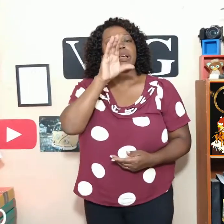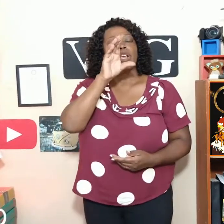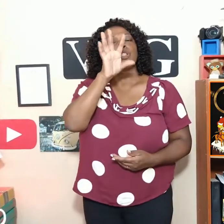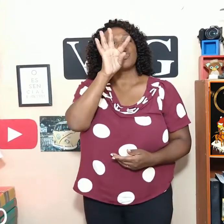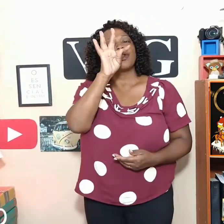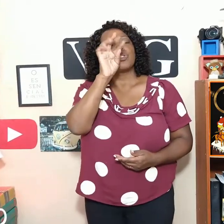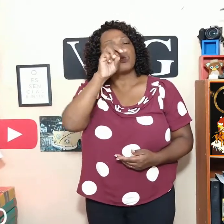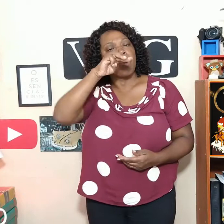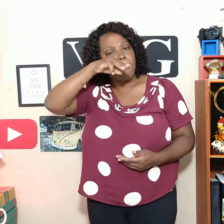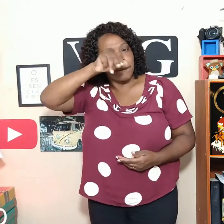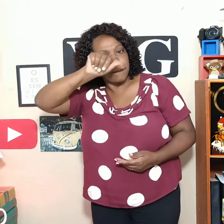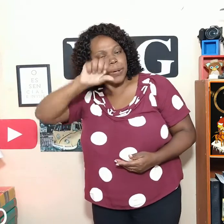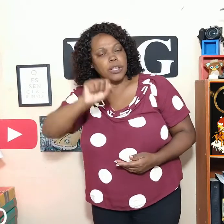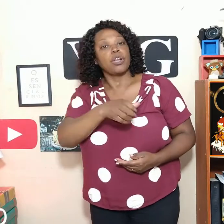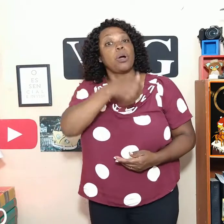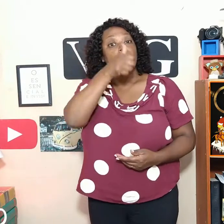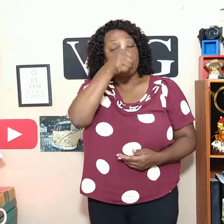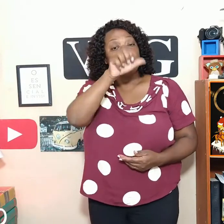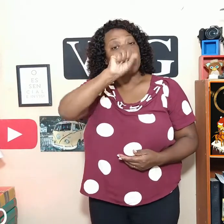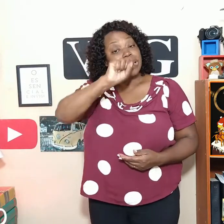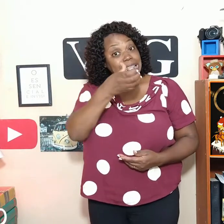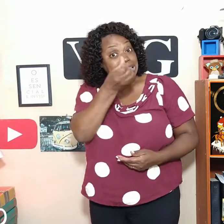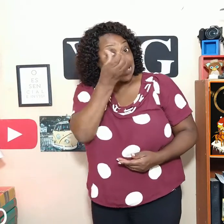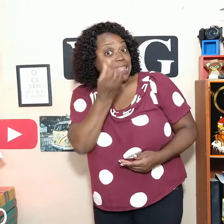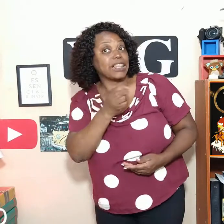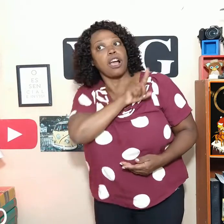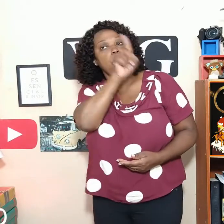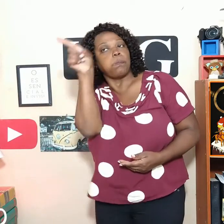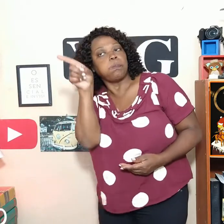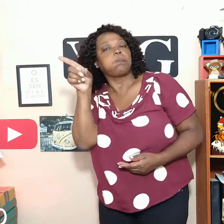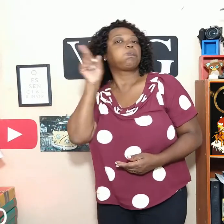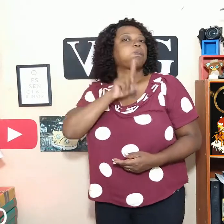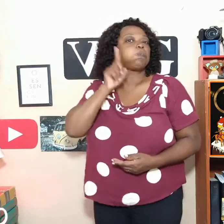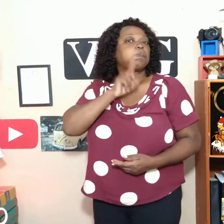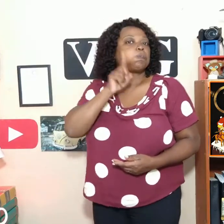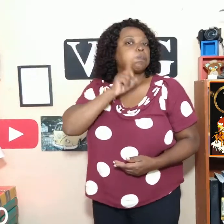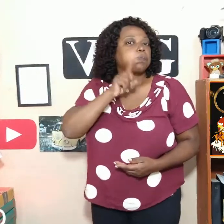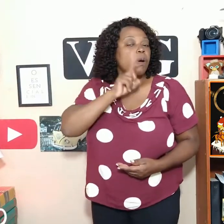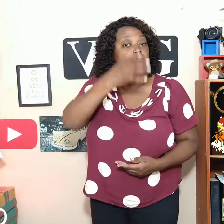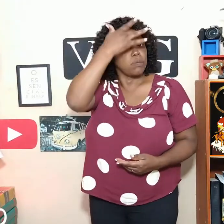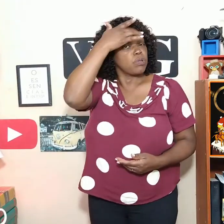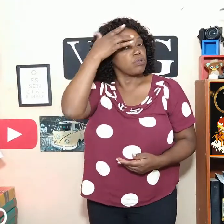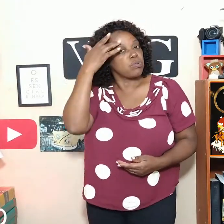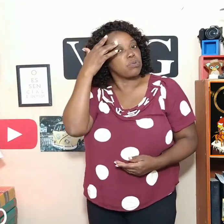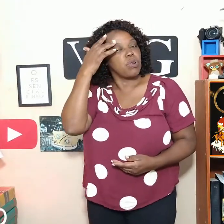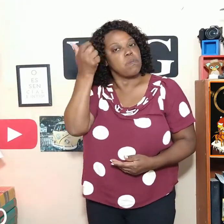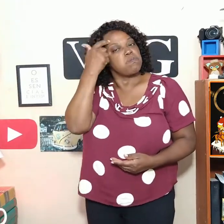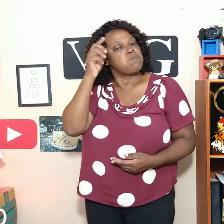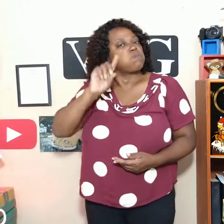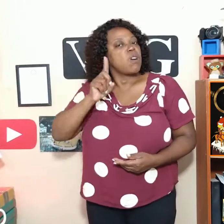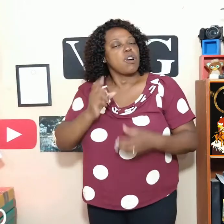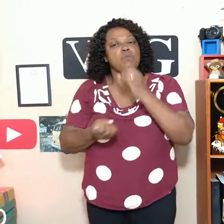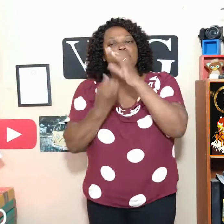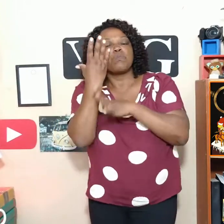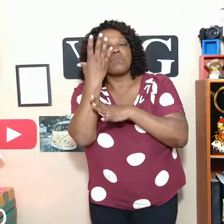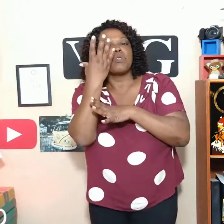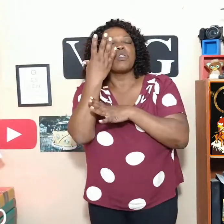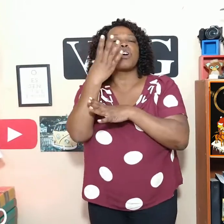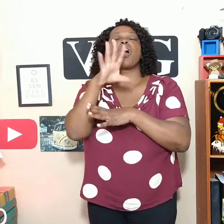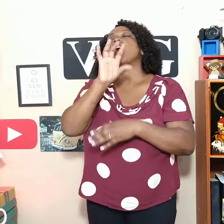Thomas Nast, na figura de 1860, nos Estados Unidos. Ao contrário do que muita gente acredita, o Papai Noel não é uma criação de uma